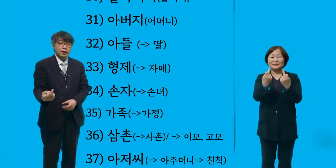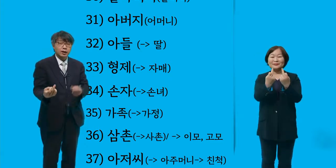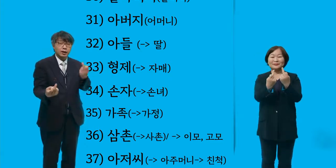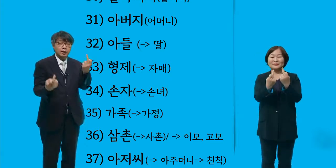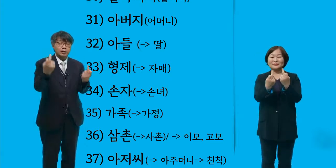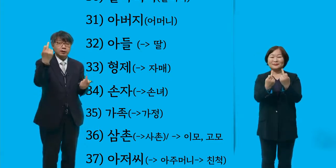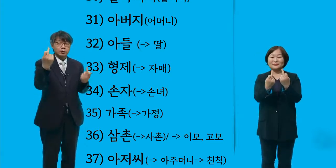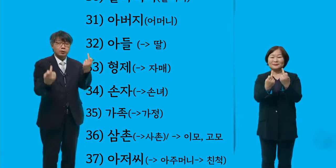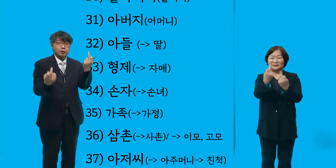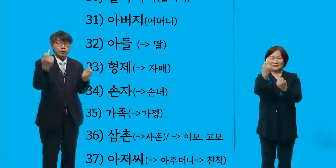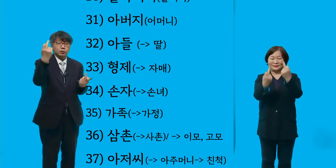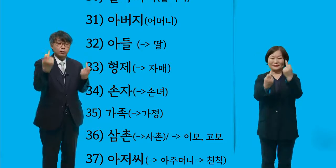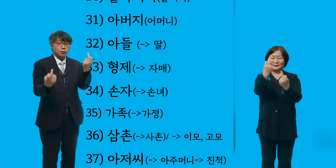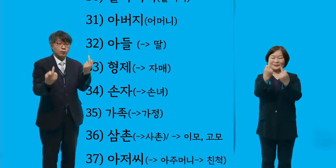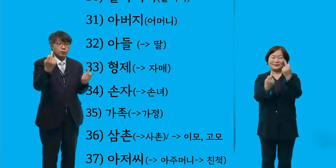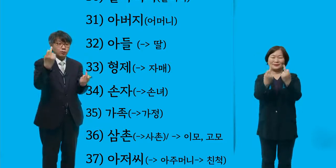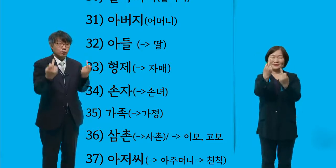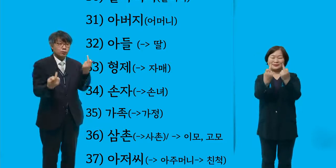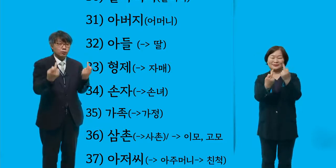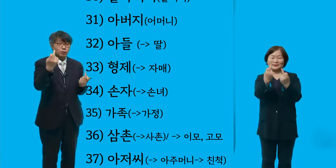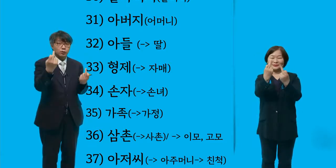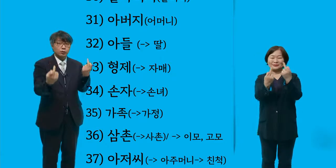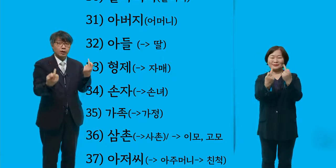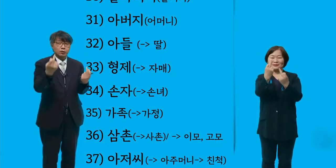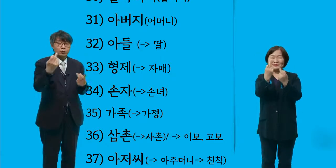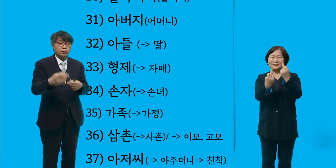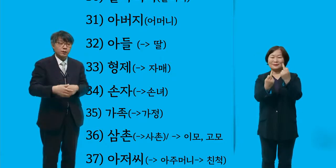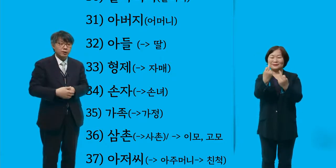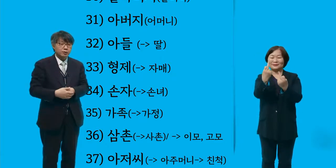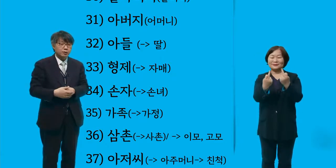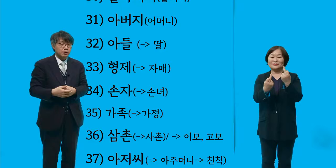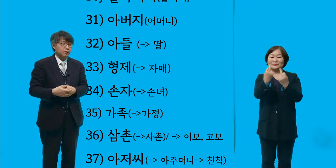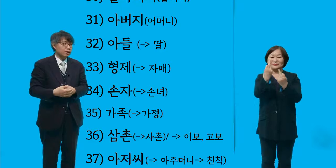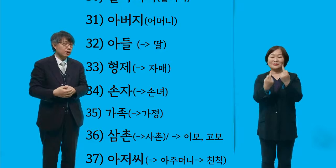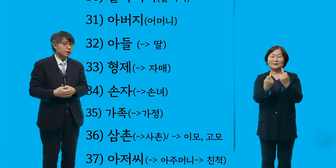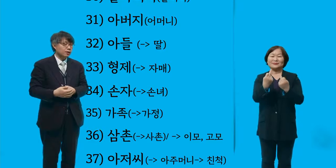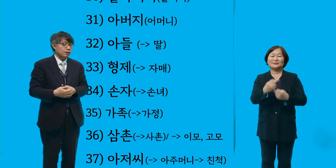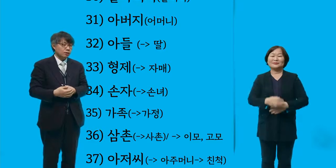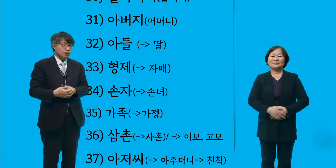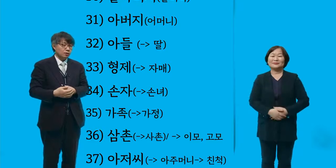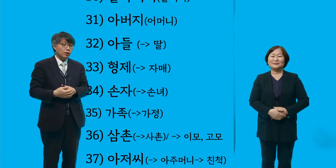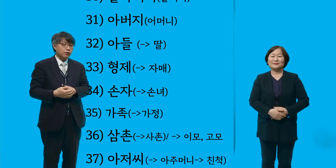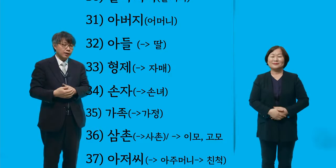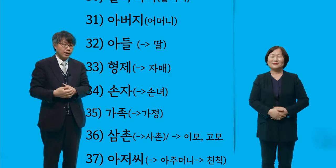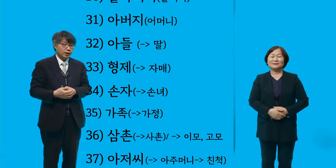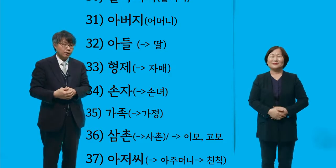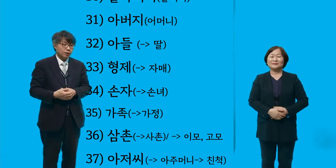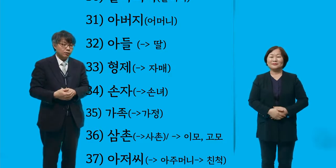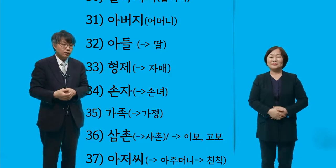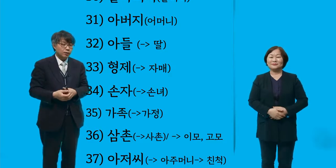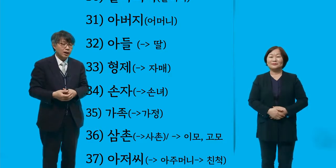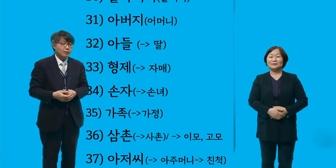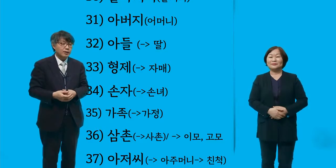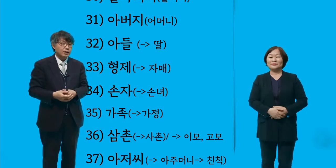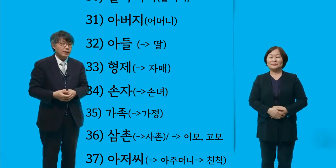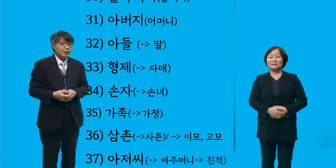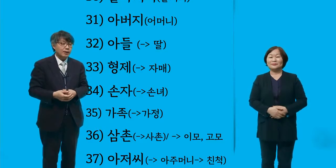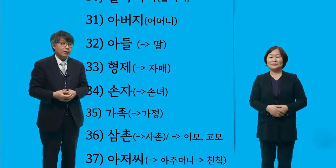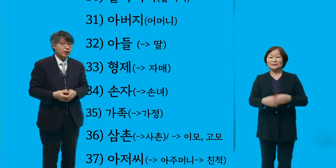동생인데 이렇게 서로 위로 아래로 높이면 이제 형제라고 할 수 있고요. 자매는 어떻게